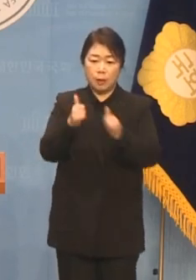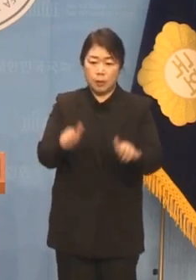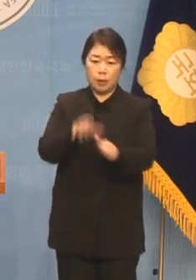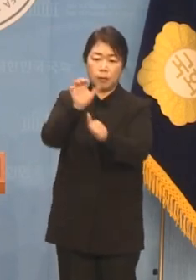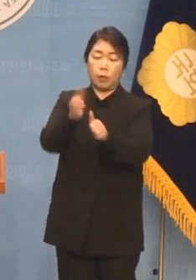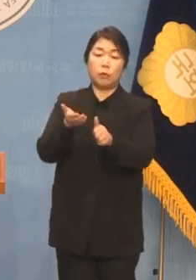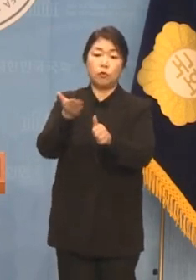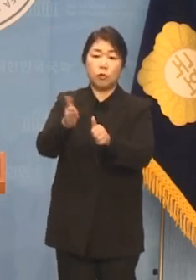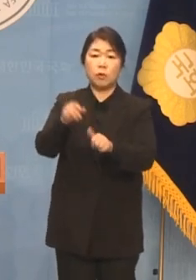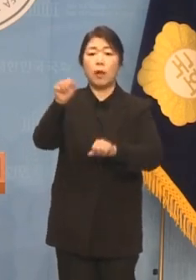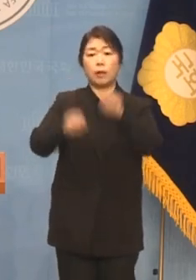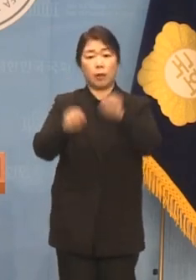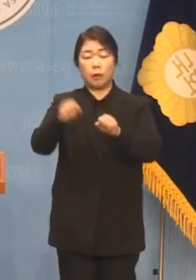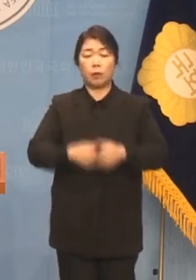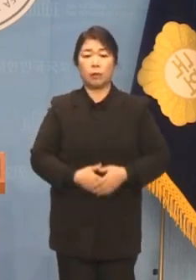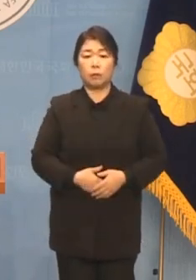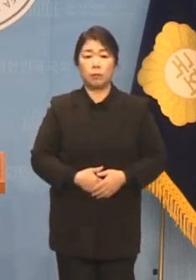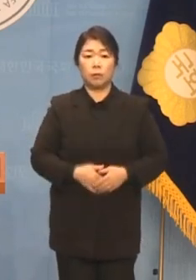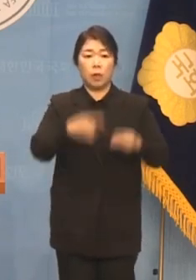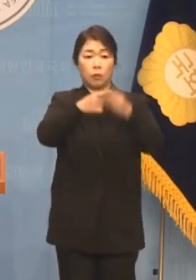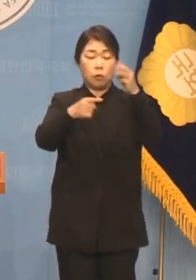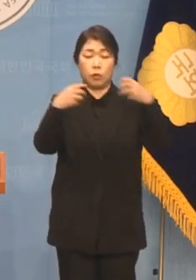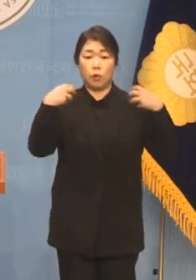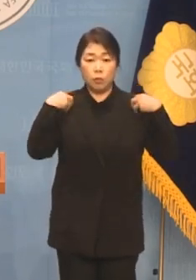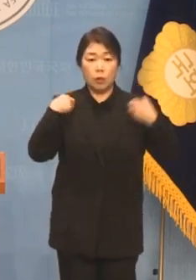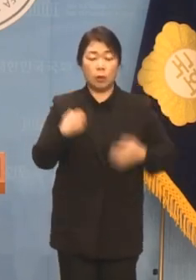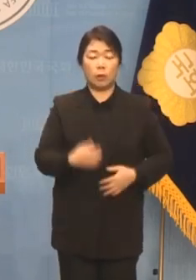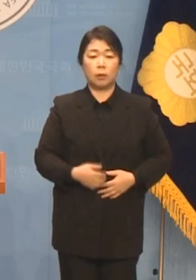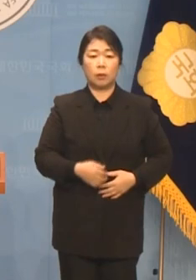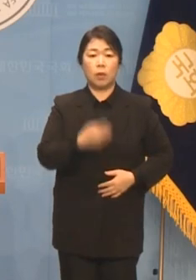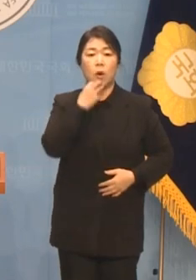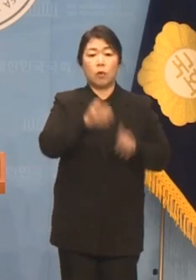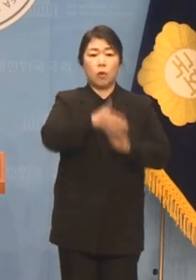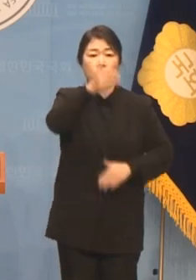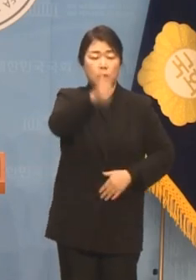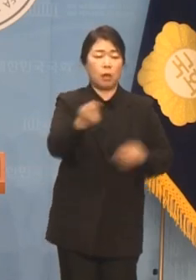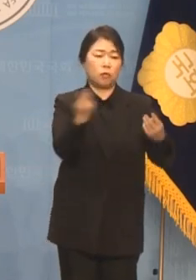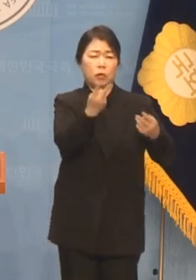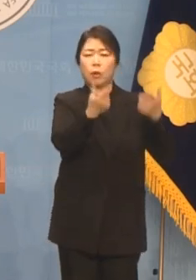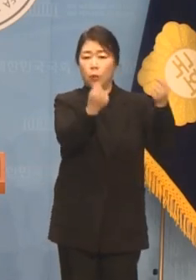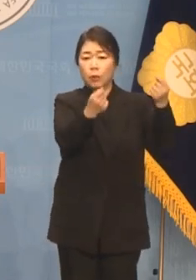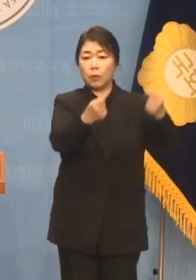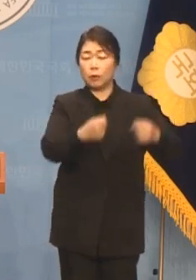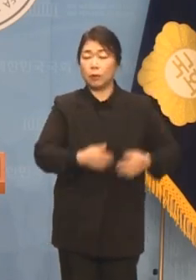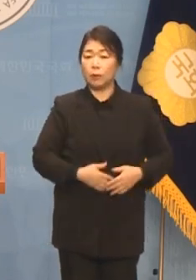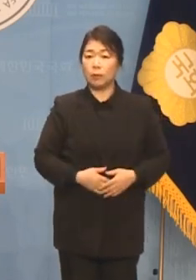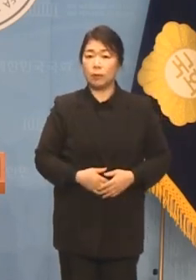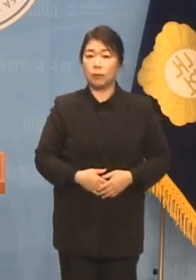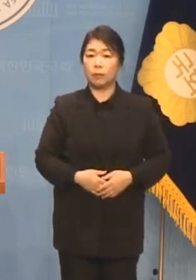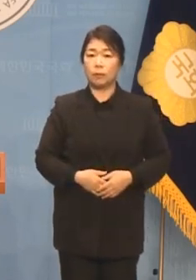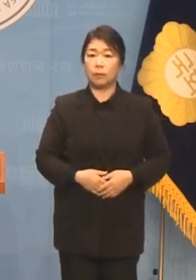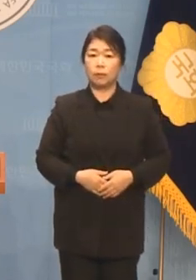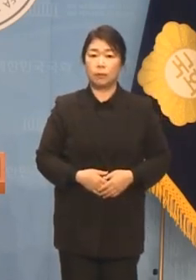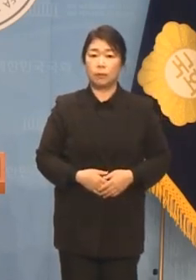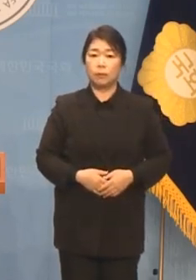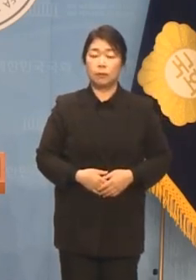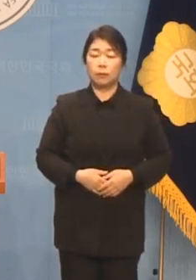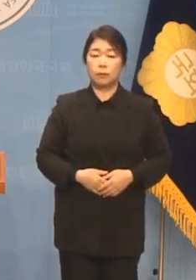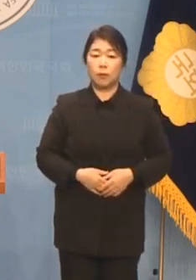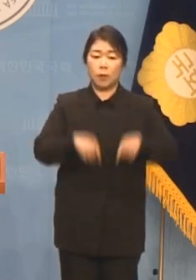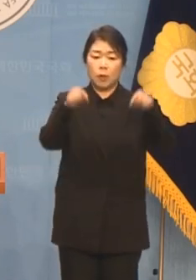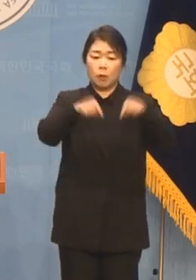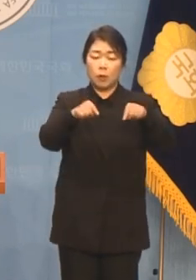정치 행태가 윤성열 정부나 오세훈 서울시나 매한가지입니다 협상의